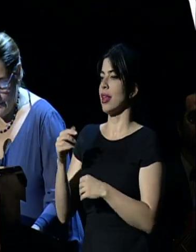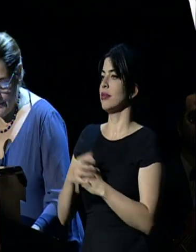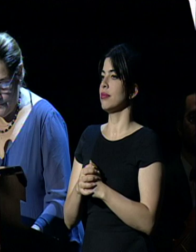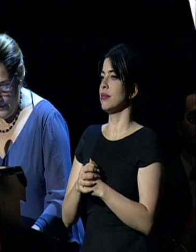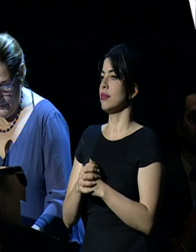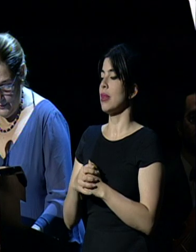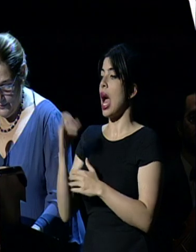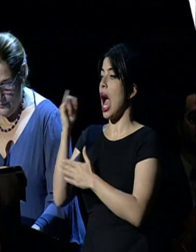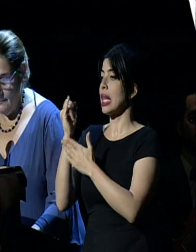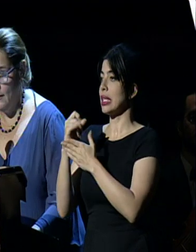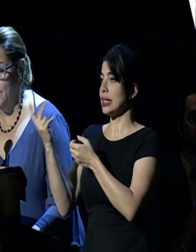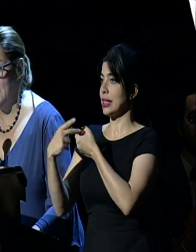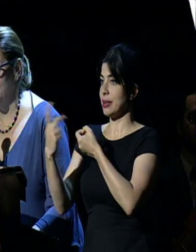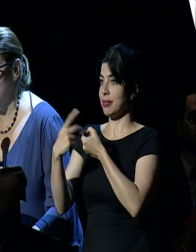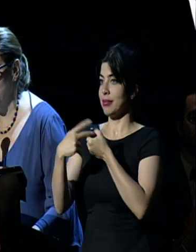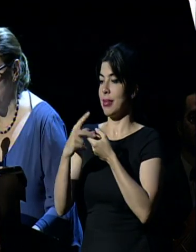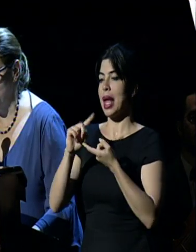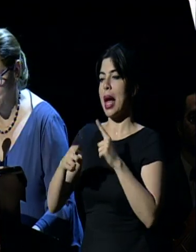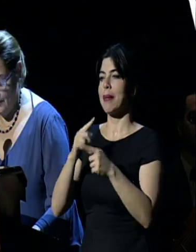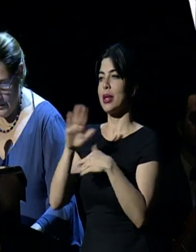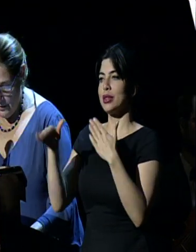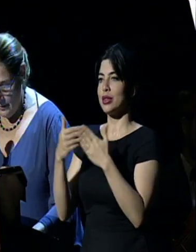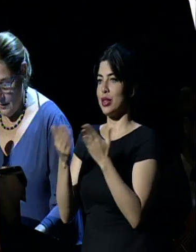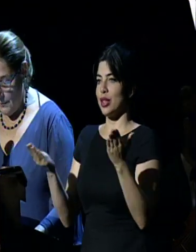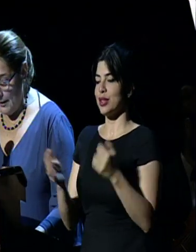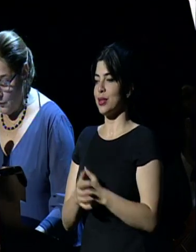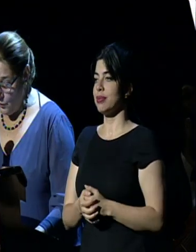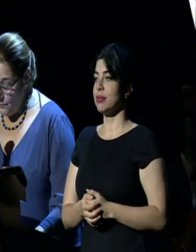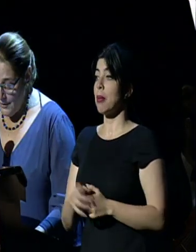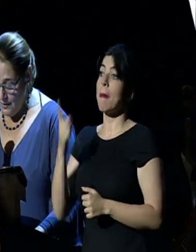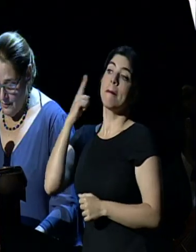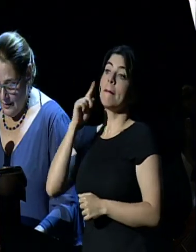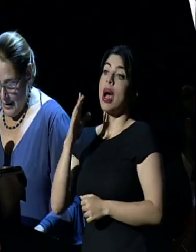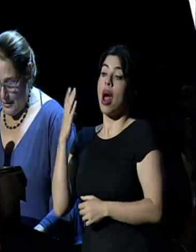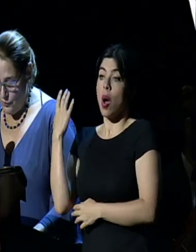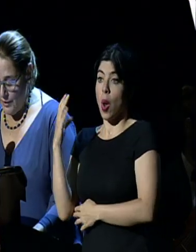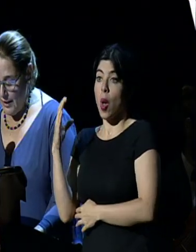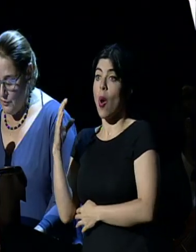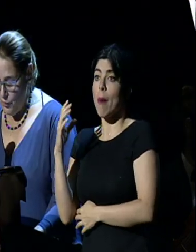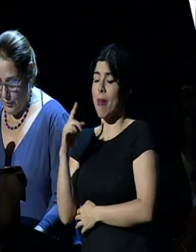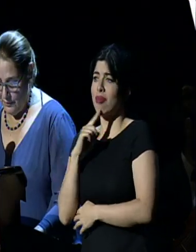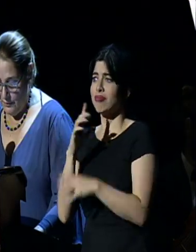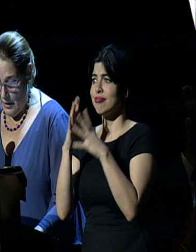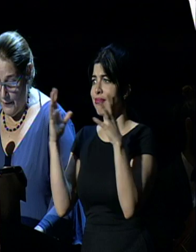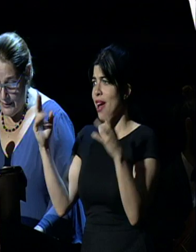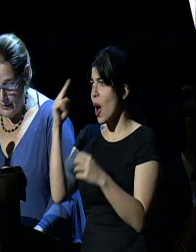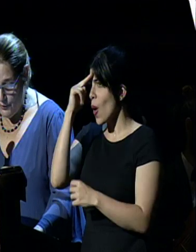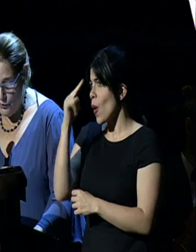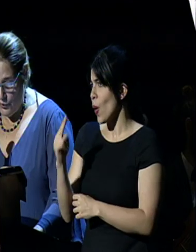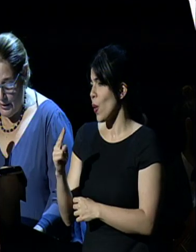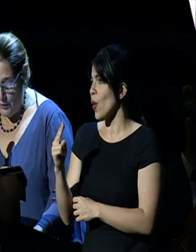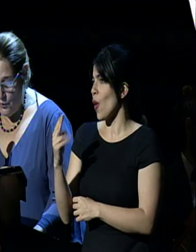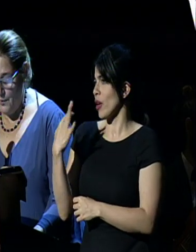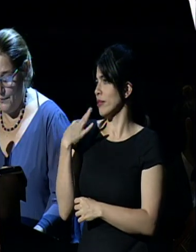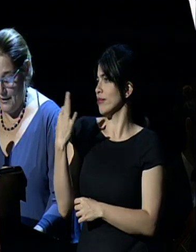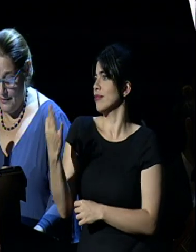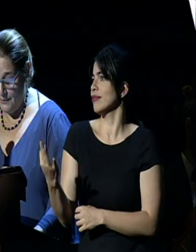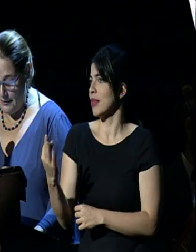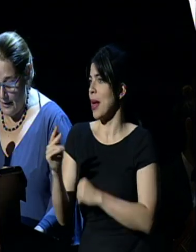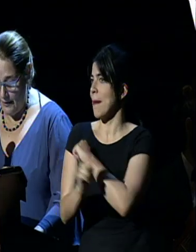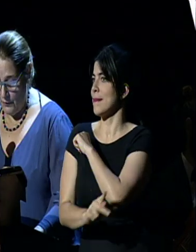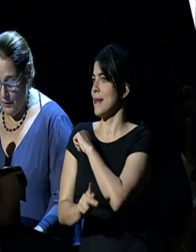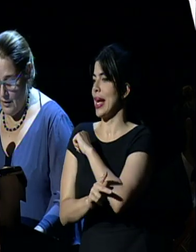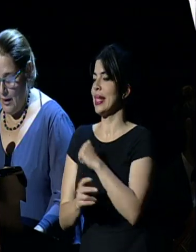Artistas, participantes, amigos todos. Para Colombia es un gran honor haber sido escogido como el